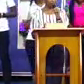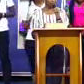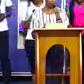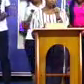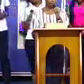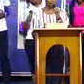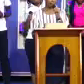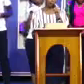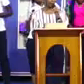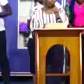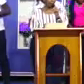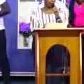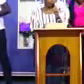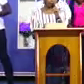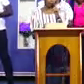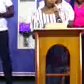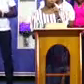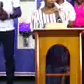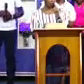weebala olw'ekisa